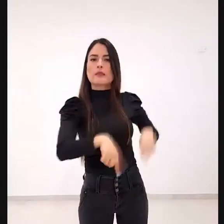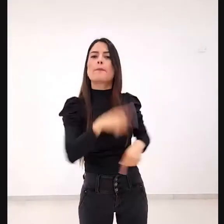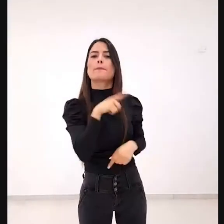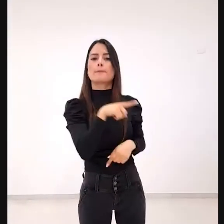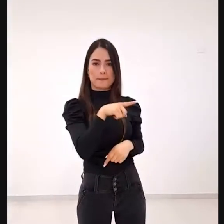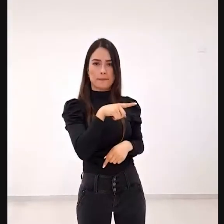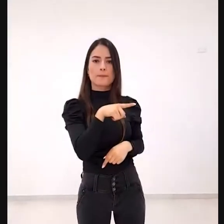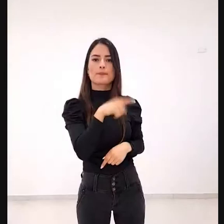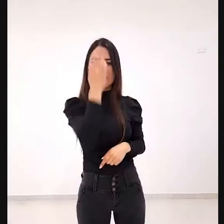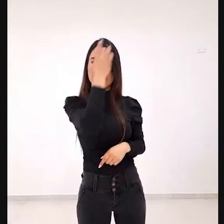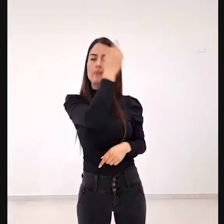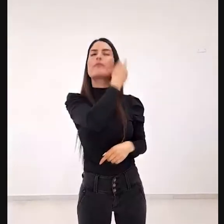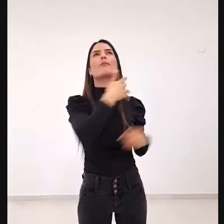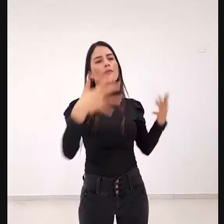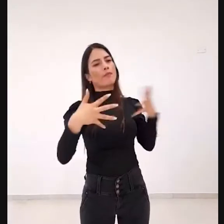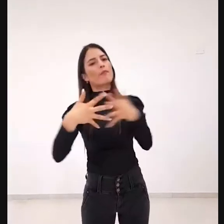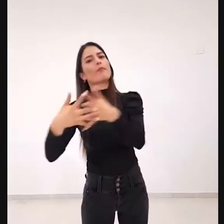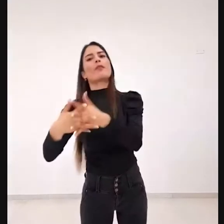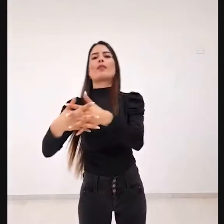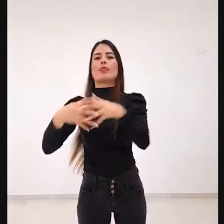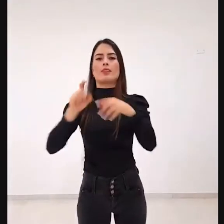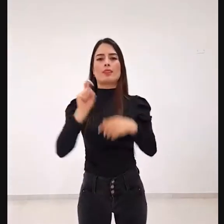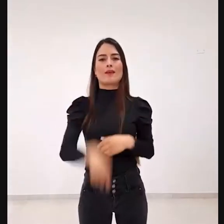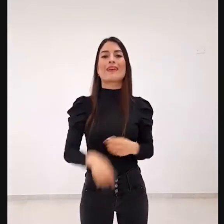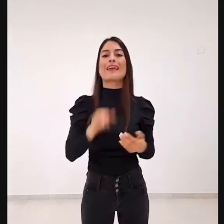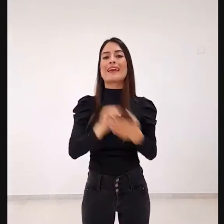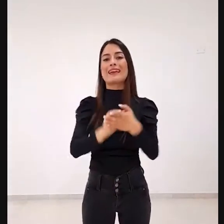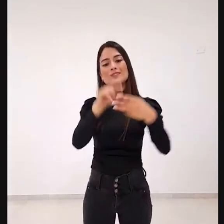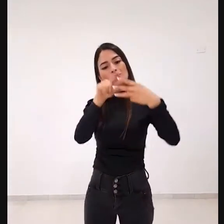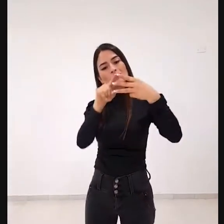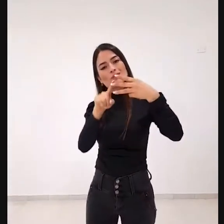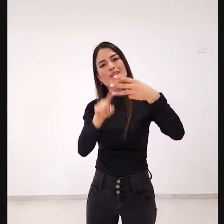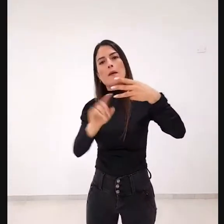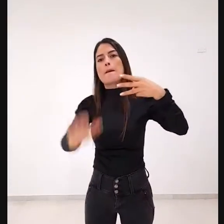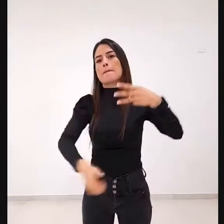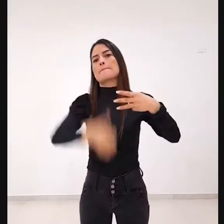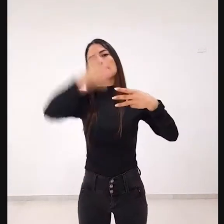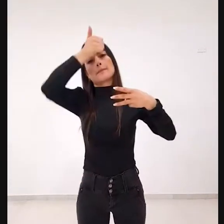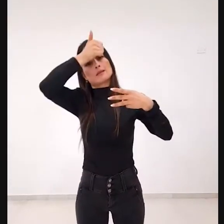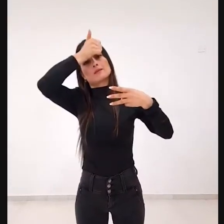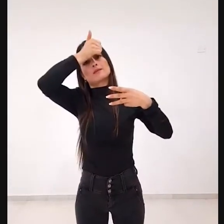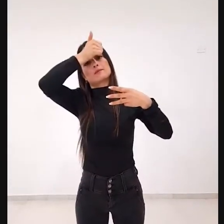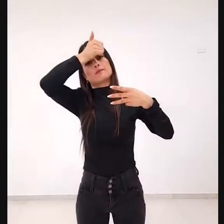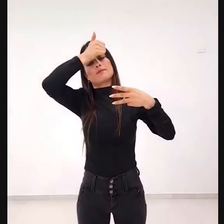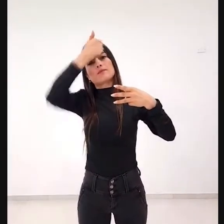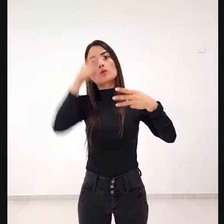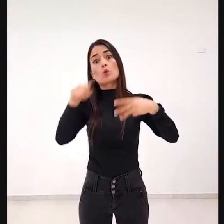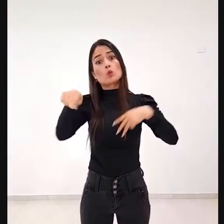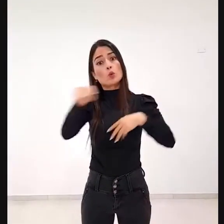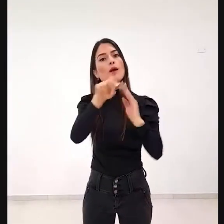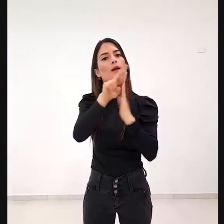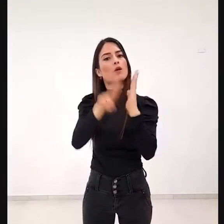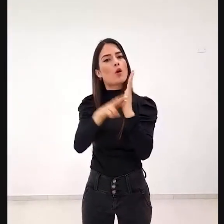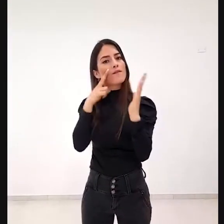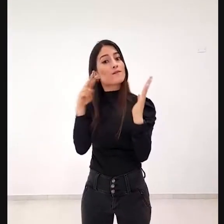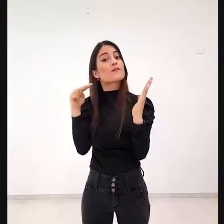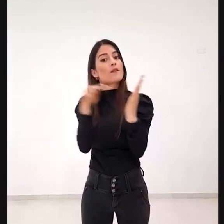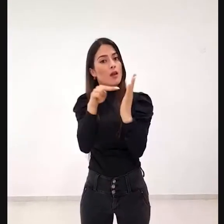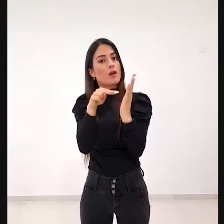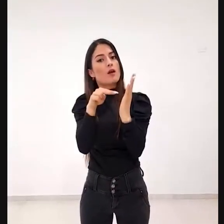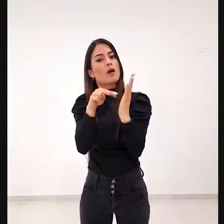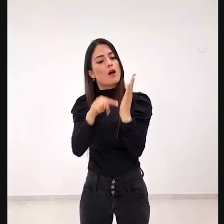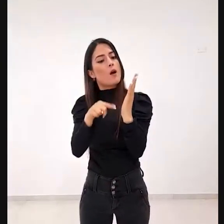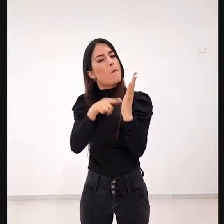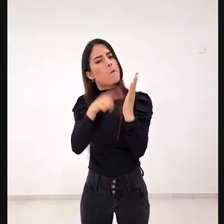esos son los tres elementos principales que pueden ustedes realizar en la resolución